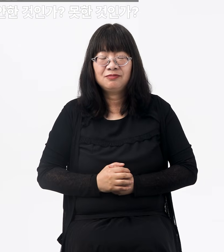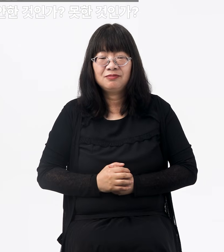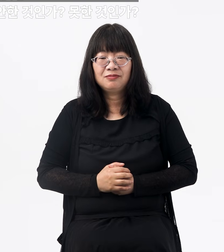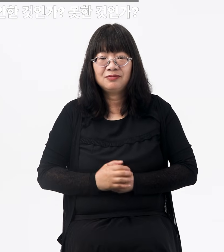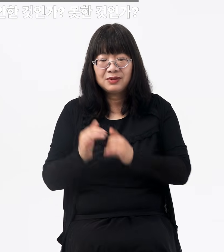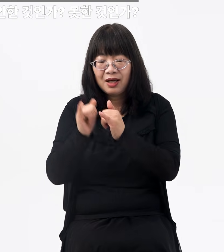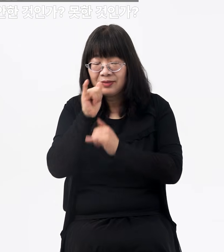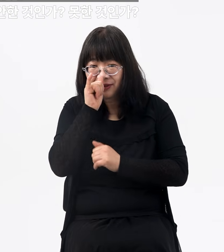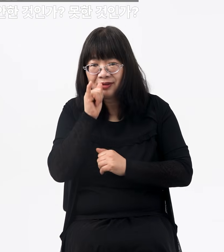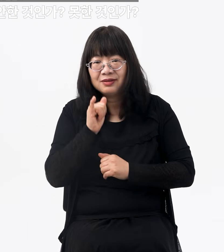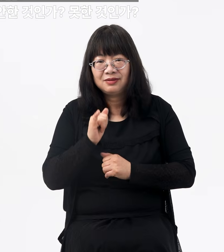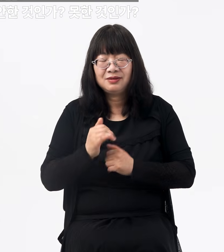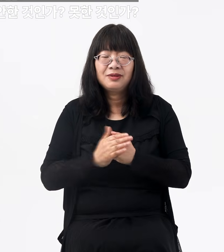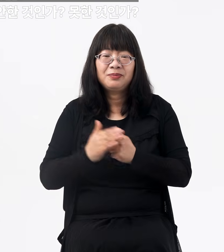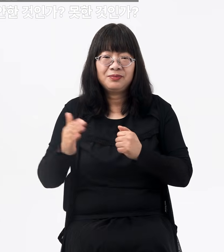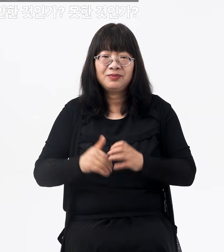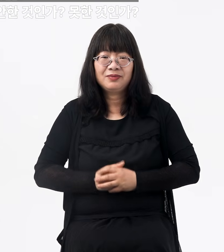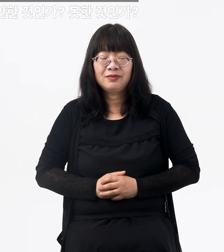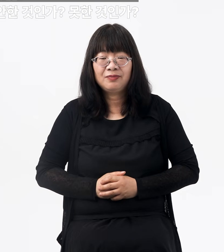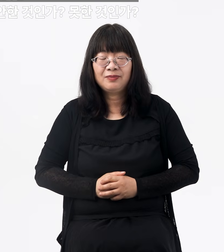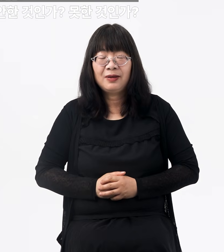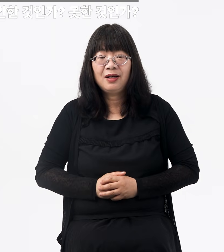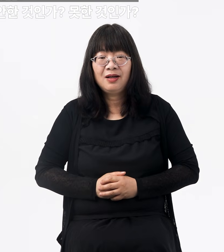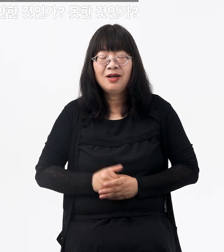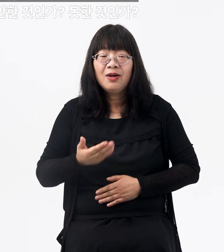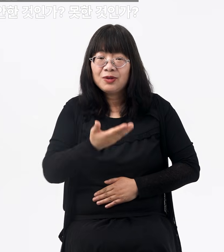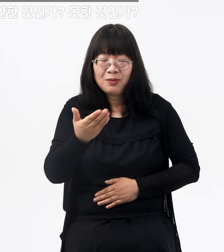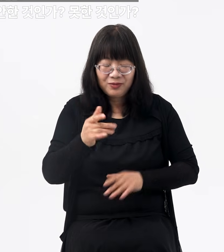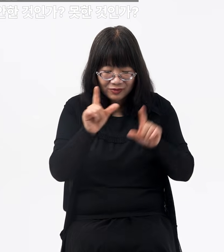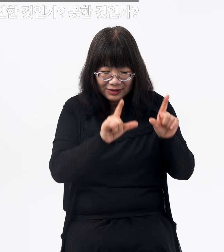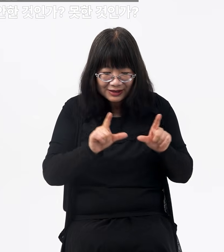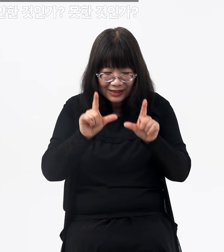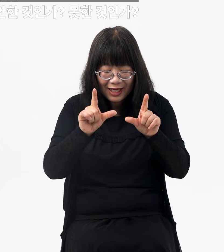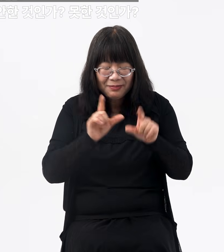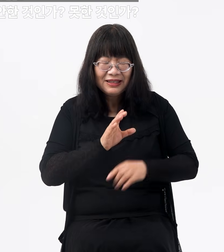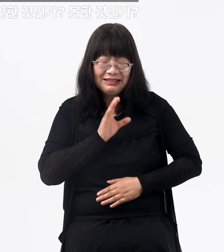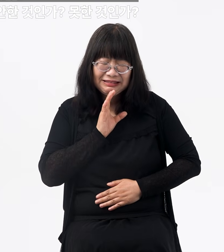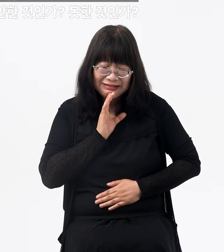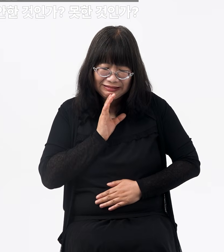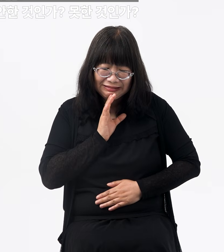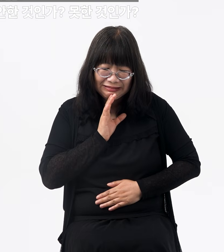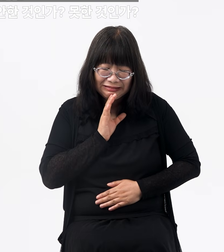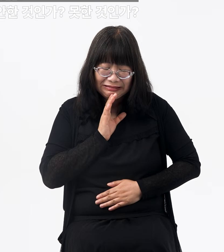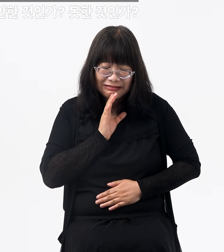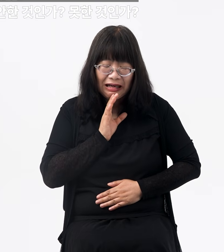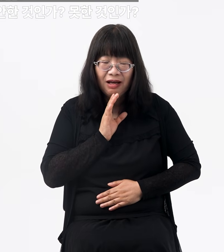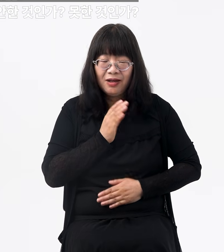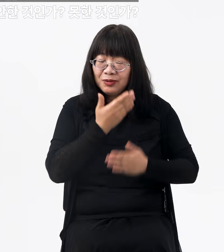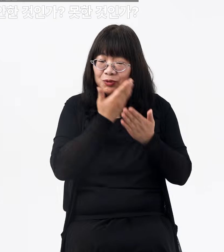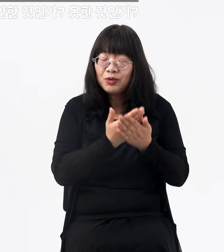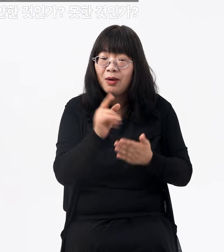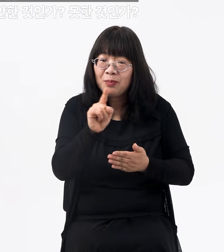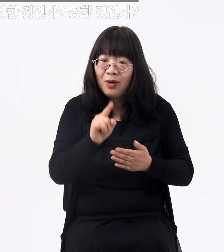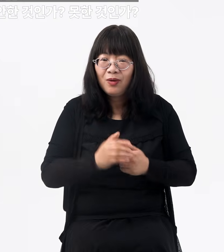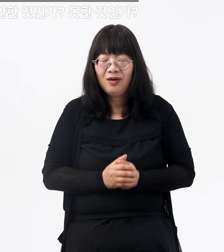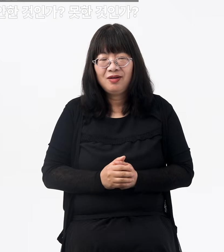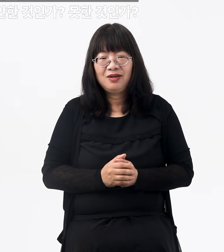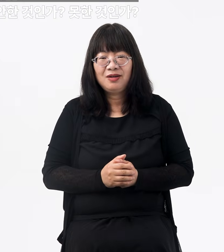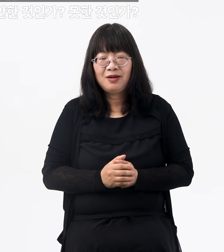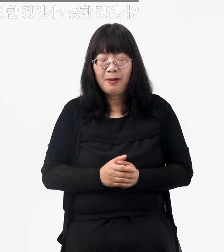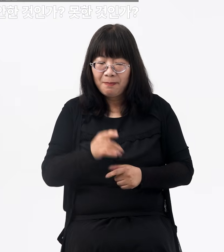조금 삶이라는 것은 한 템포, 반 템포 느리게 가는 게